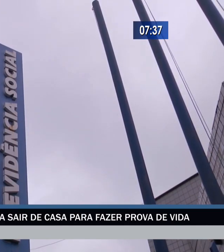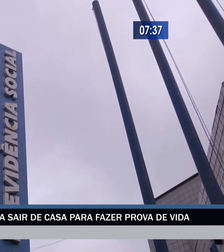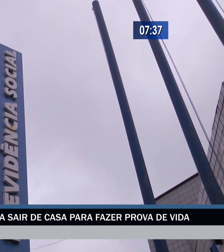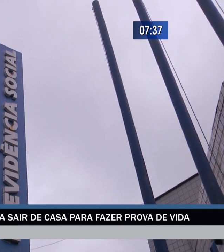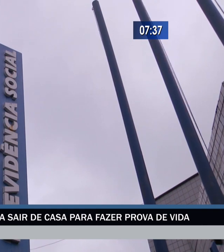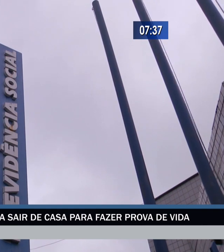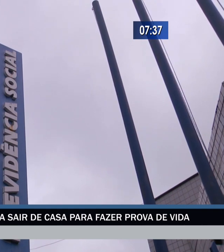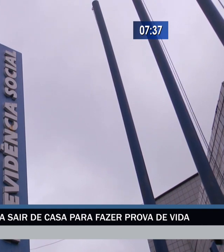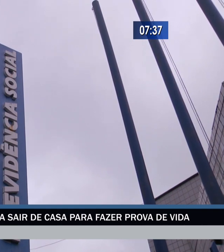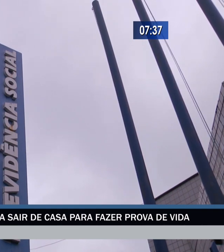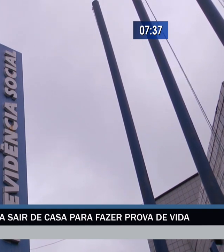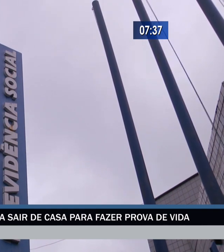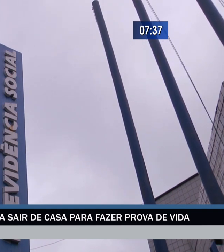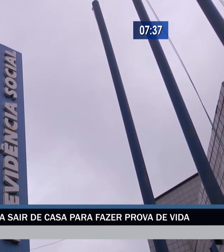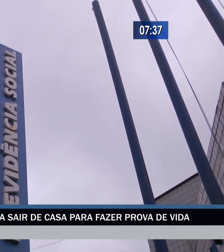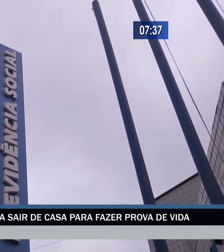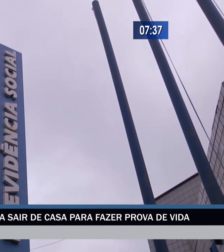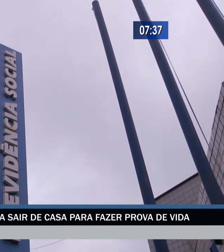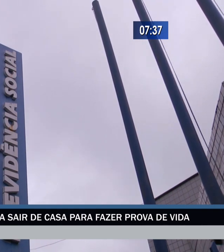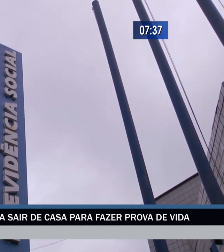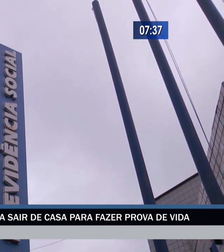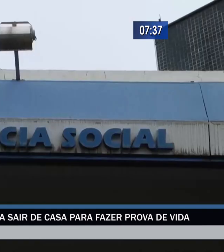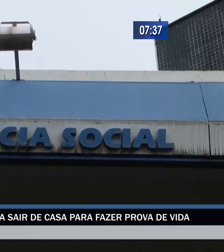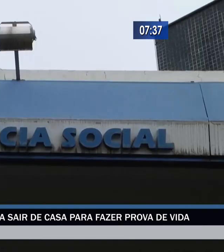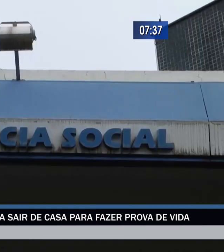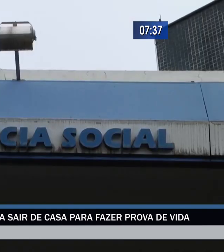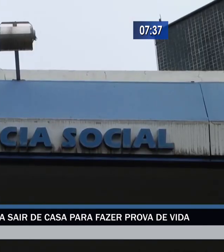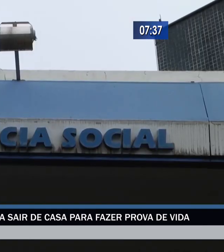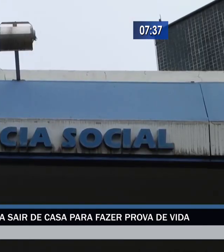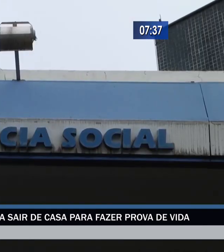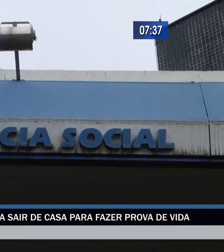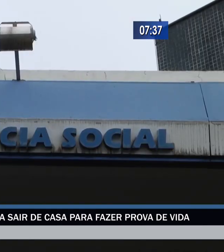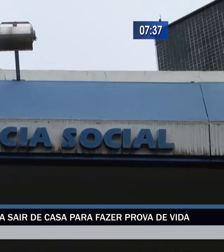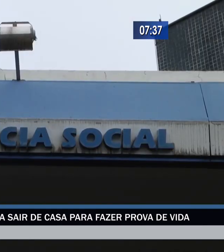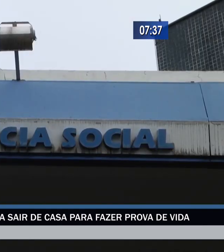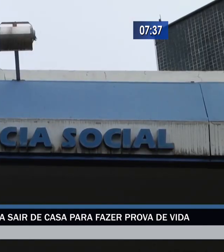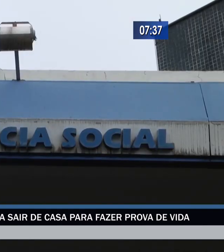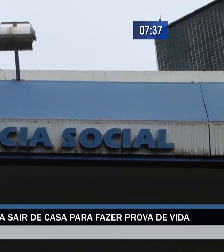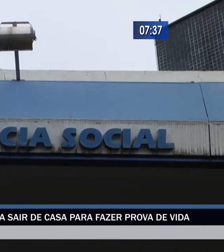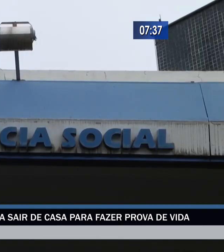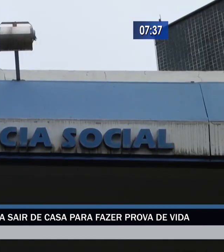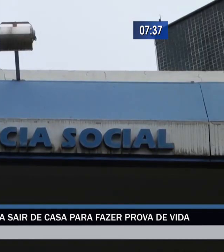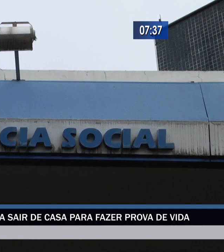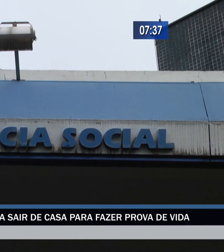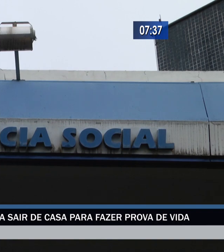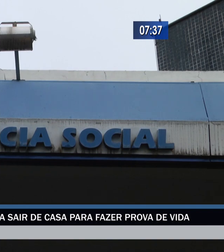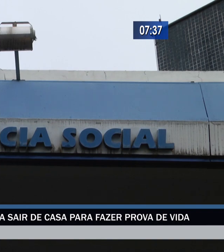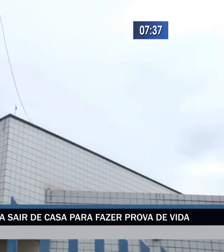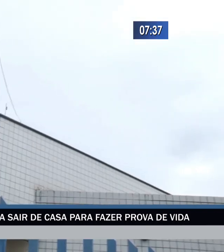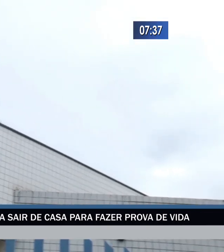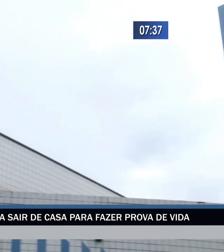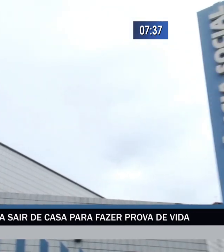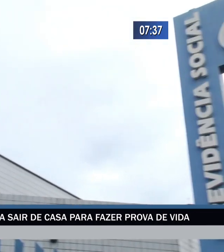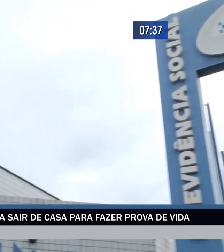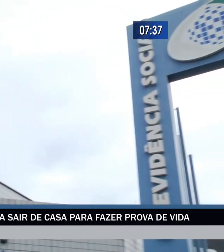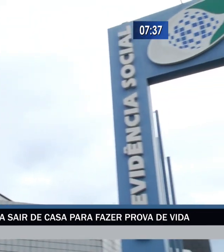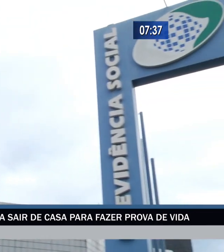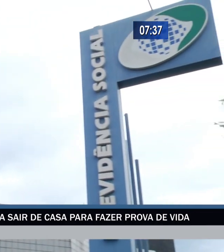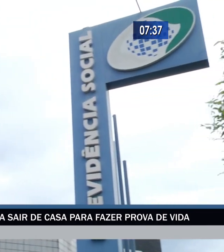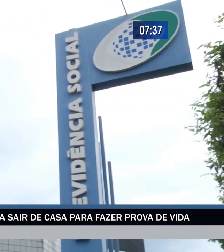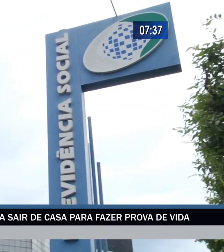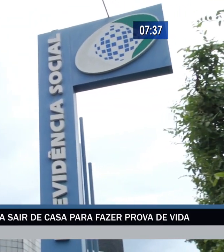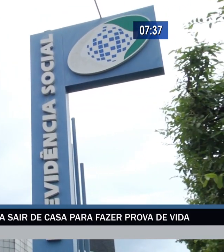mas o INSS e ter até o dia Trinta e Um de Dezembro para concluir a implementação até o fim do ano o